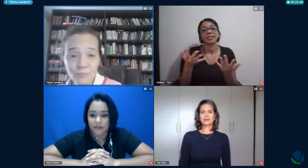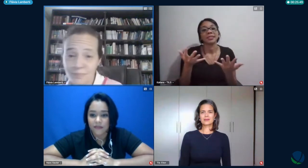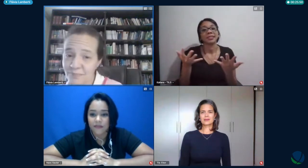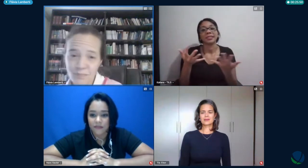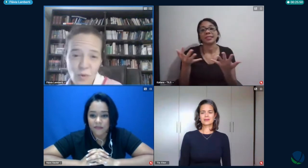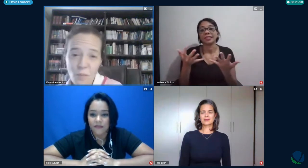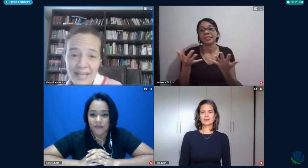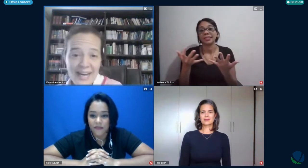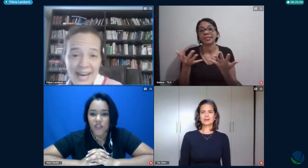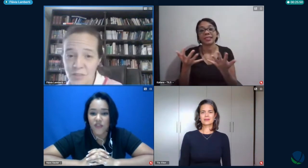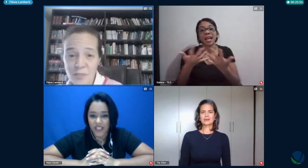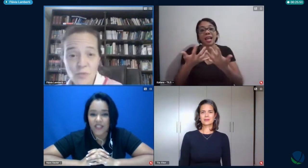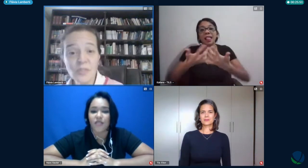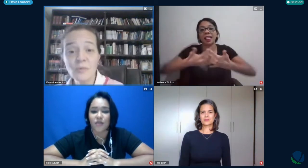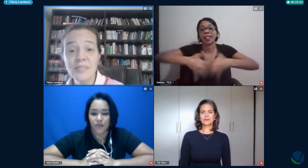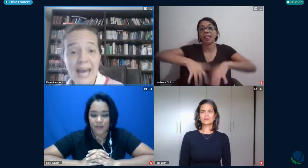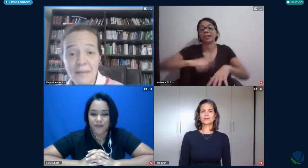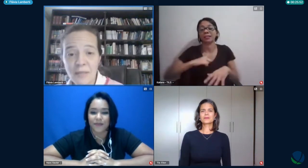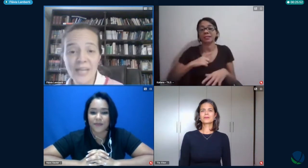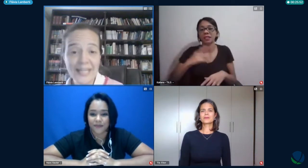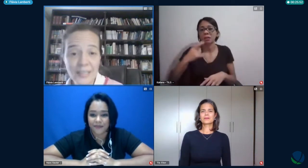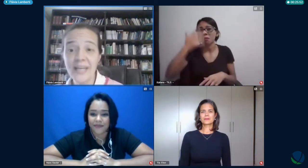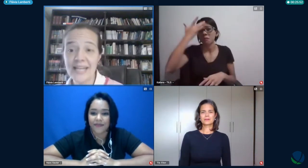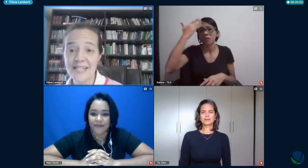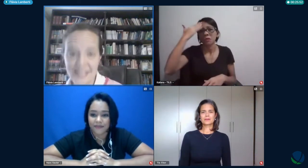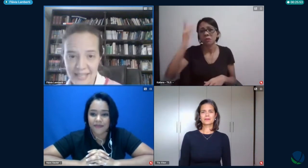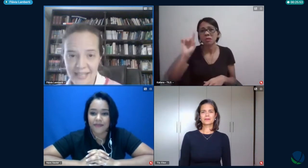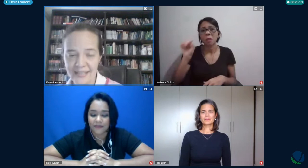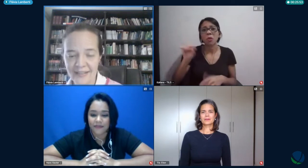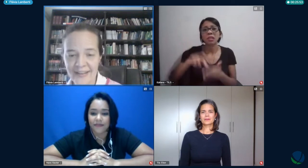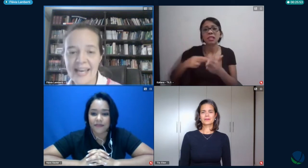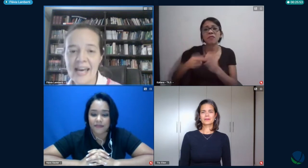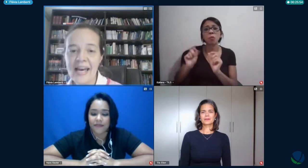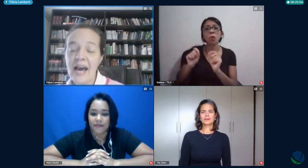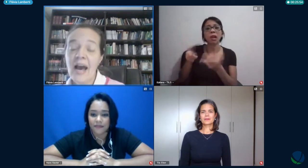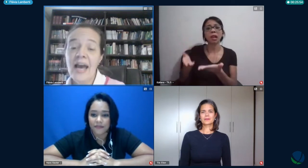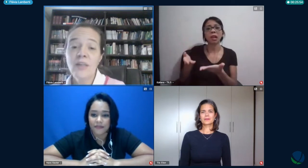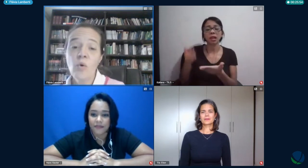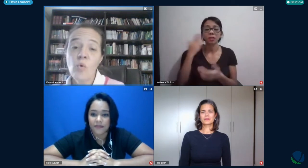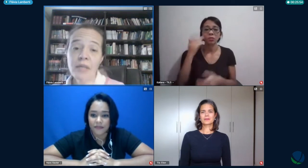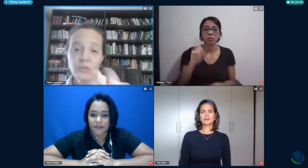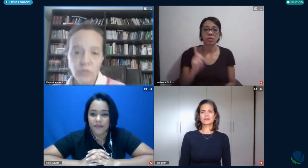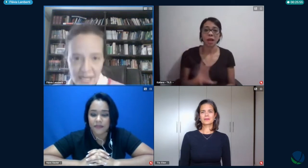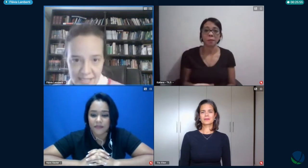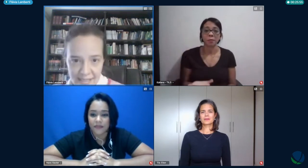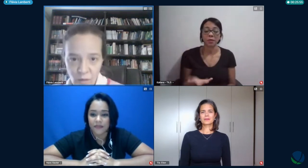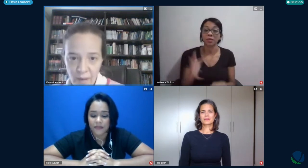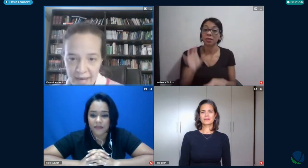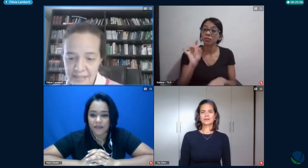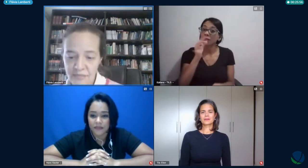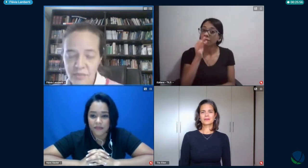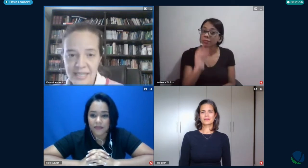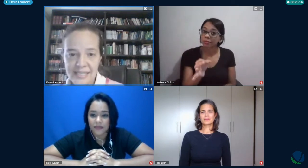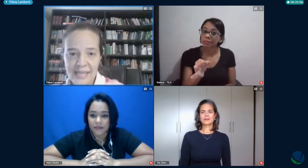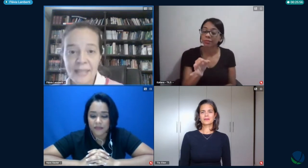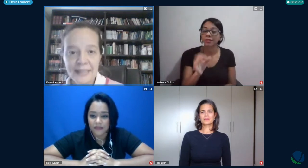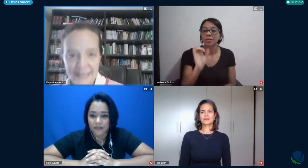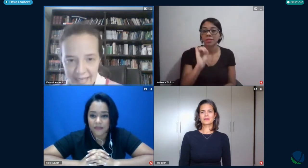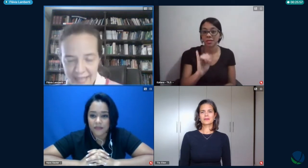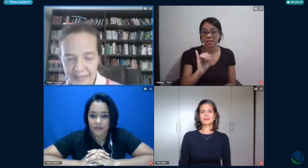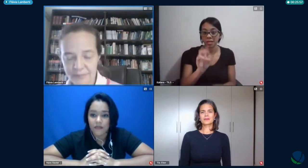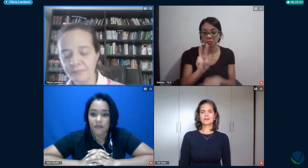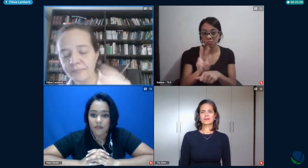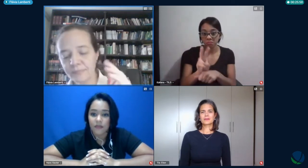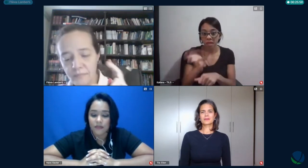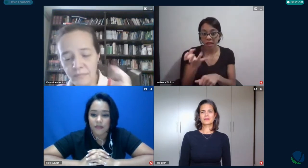é muito complicado, as pessoas não sabem o que aquilo quer dizer, né? Então, uma sugestão é, se você quiser